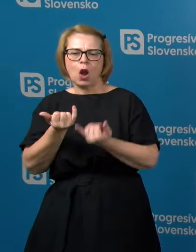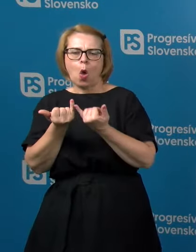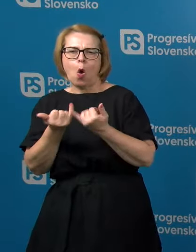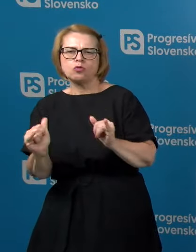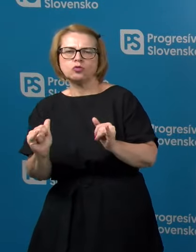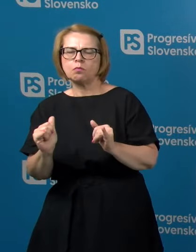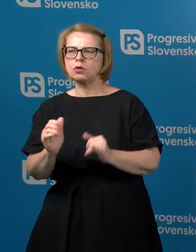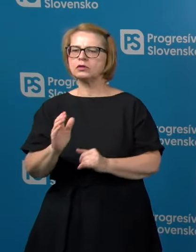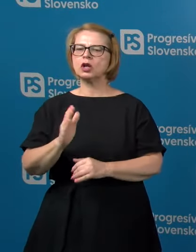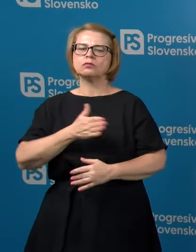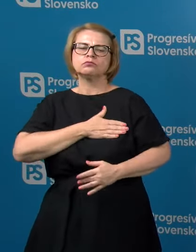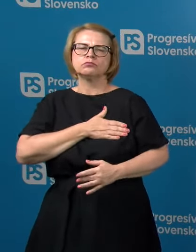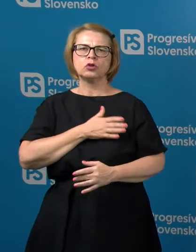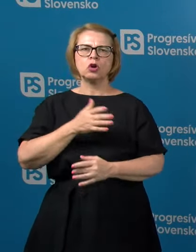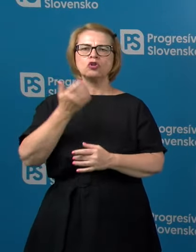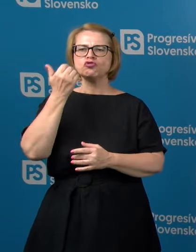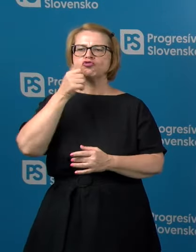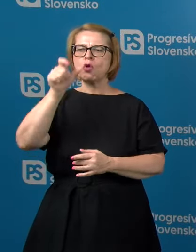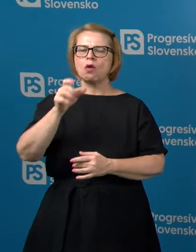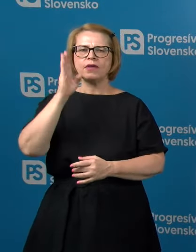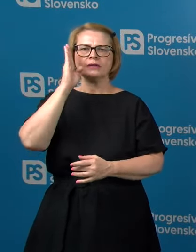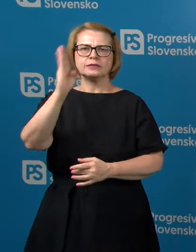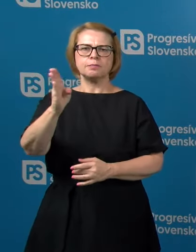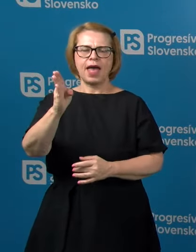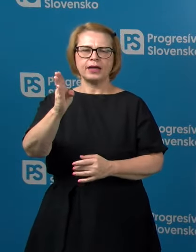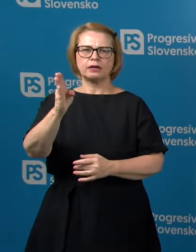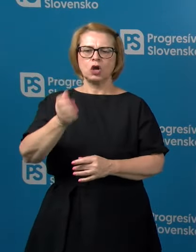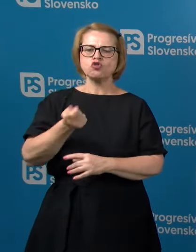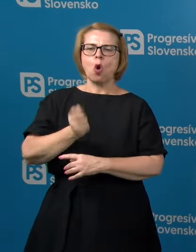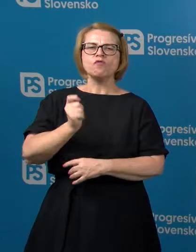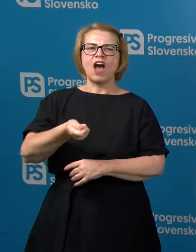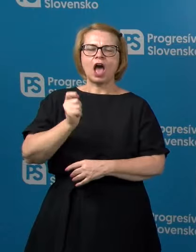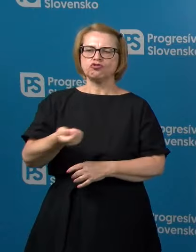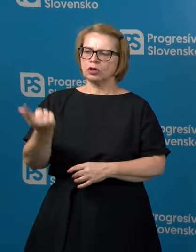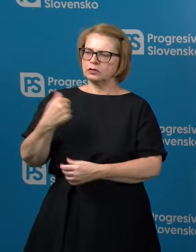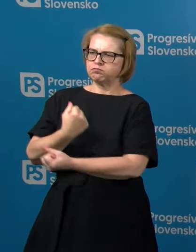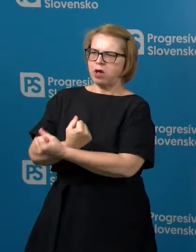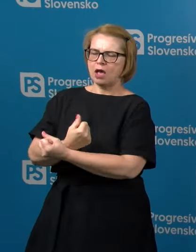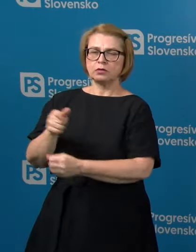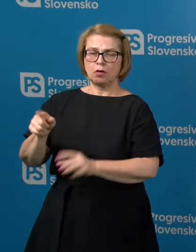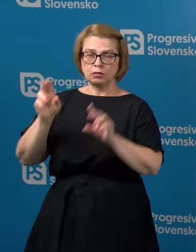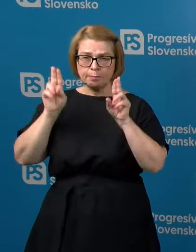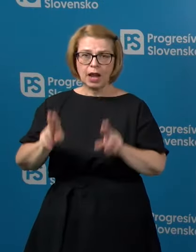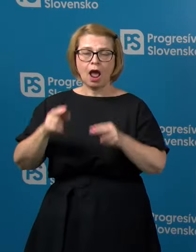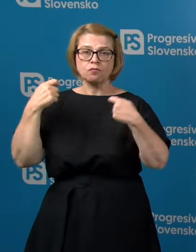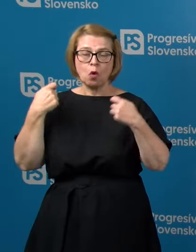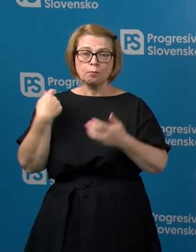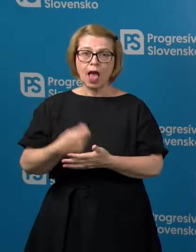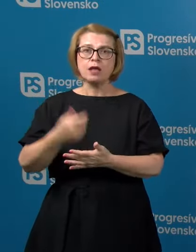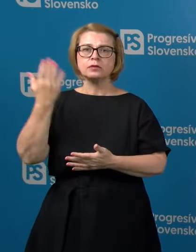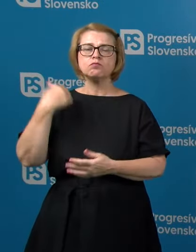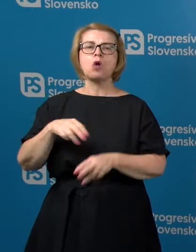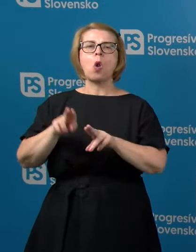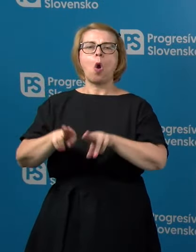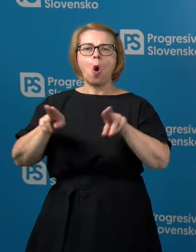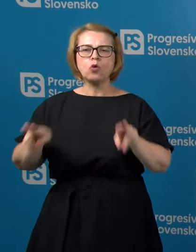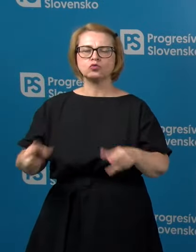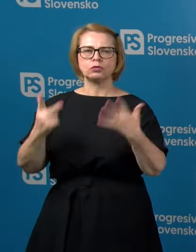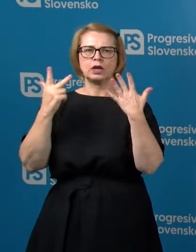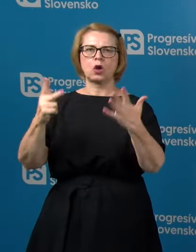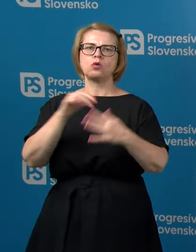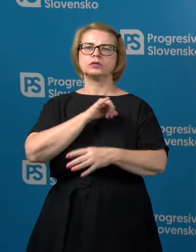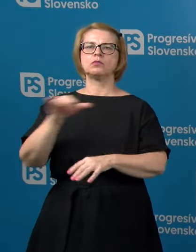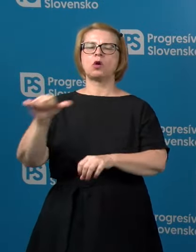basy. Pána Kováčika, ktorý bývalý špeciálny prokurátor, ktorý bol právoplatne odsúdený na 8